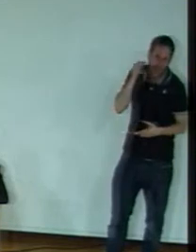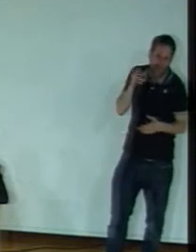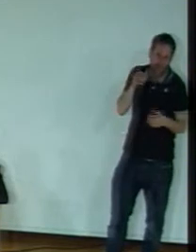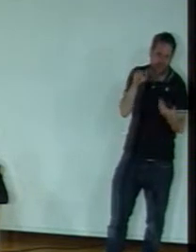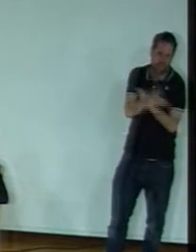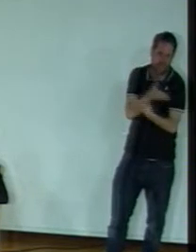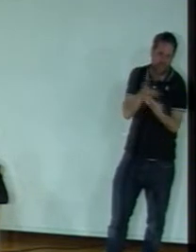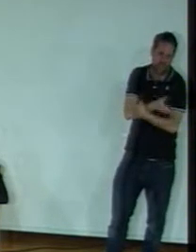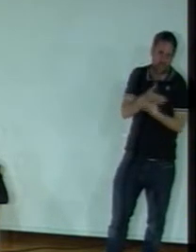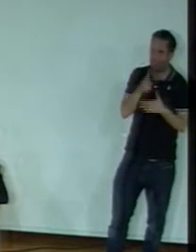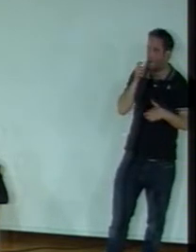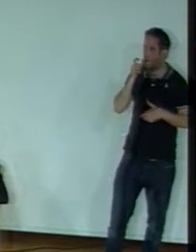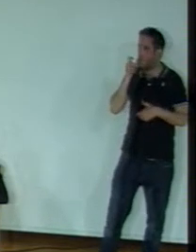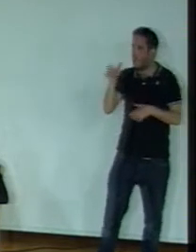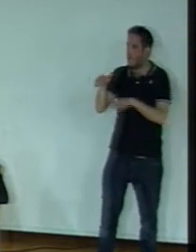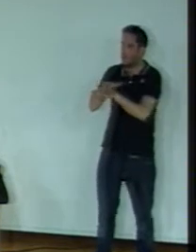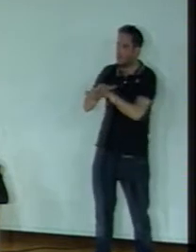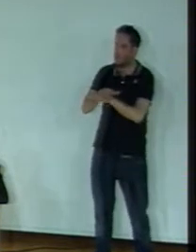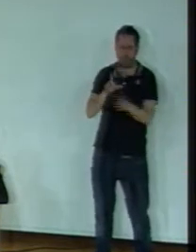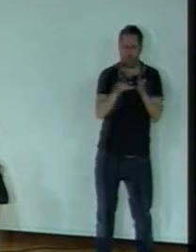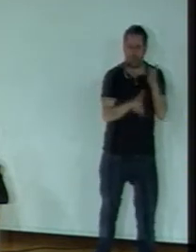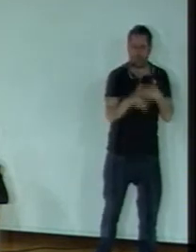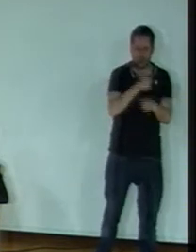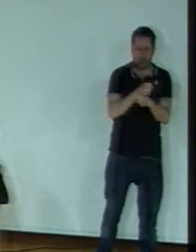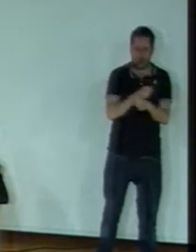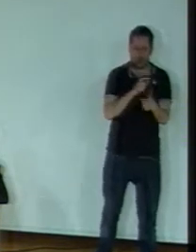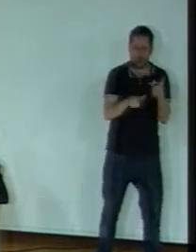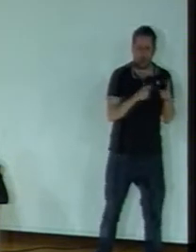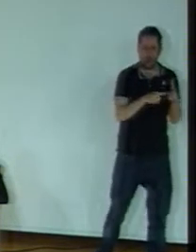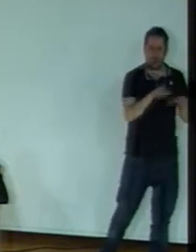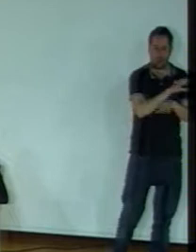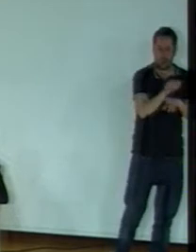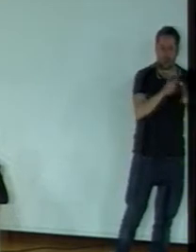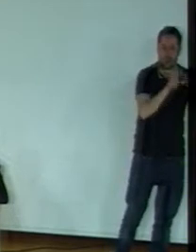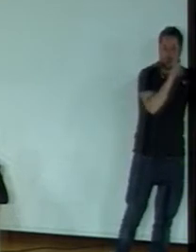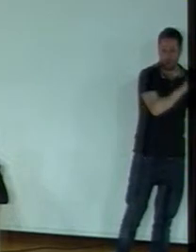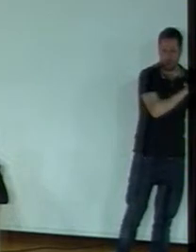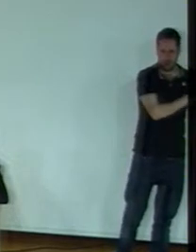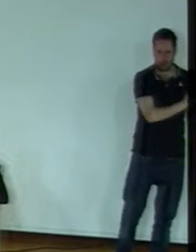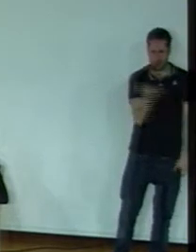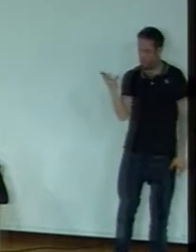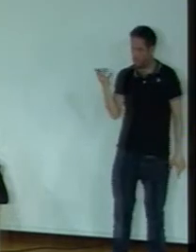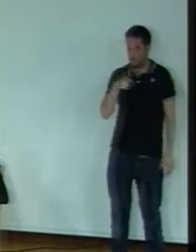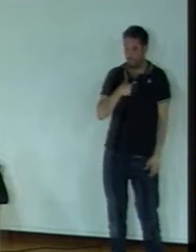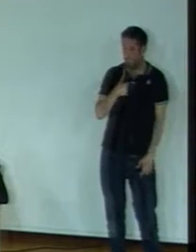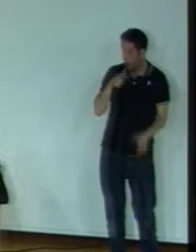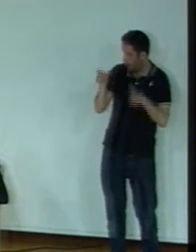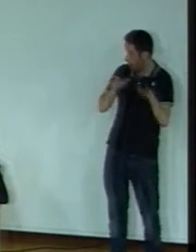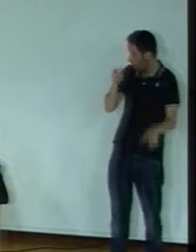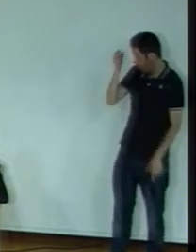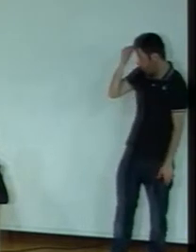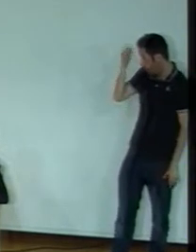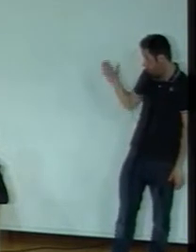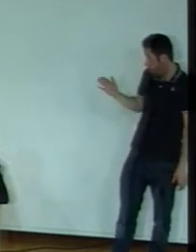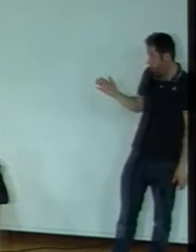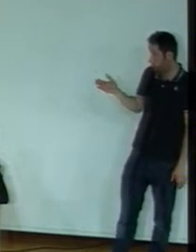les mots politique, législateur, sécurité, contrôle. Je connais bien ces mots. Le